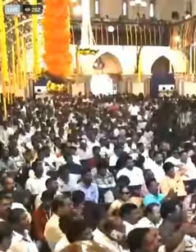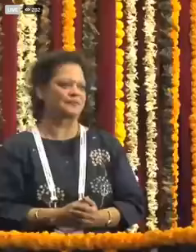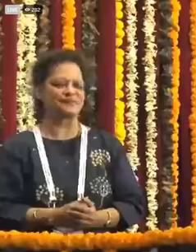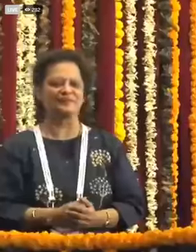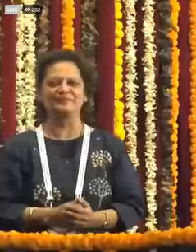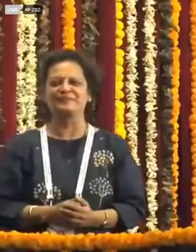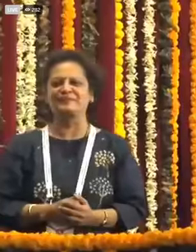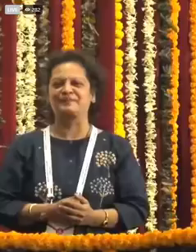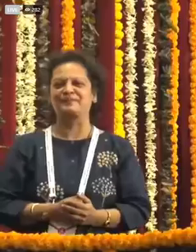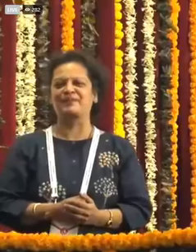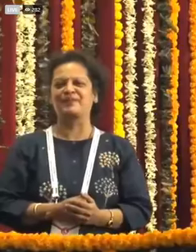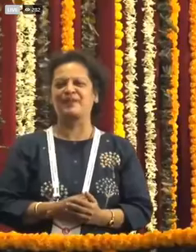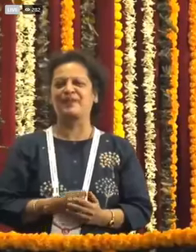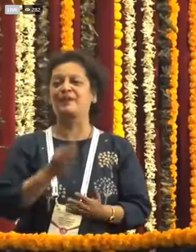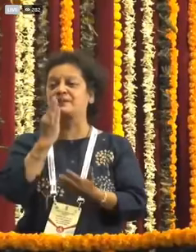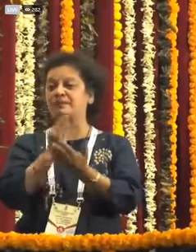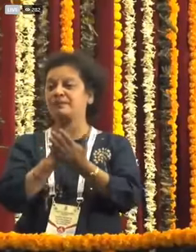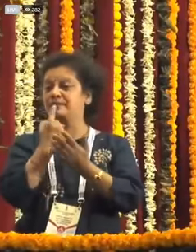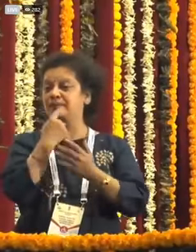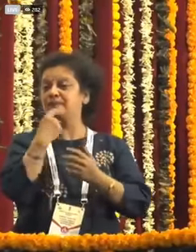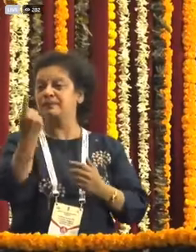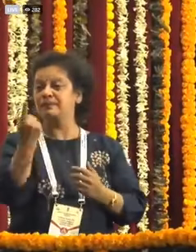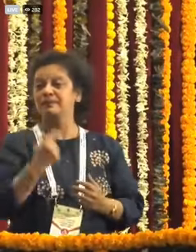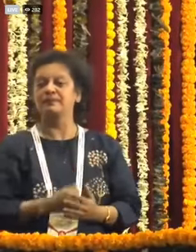खरं म्हणजे यामध्ये